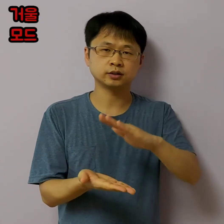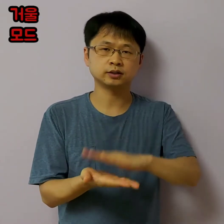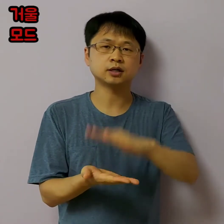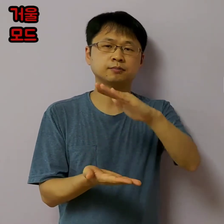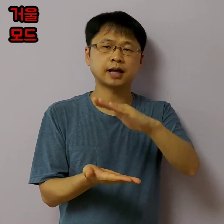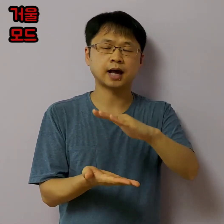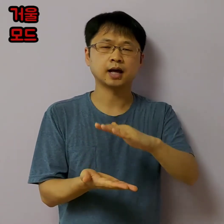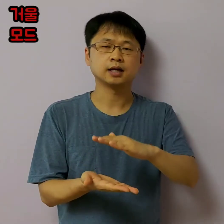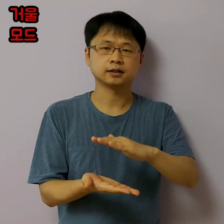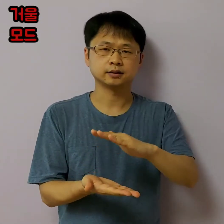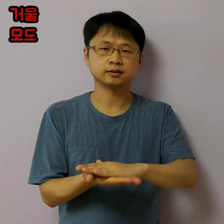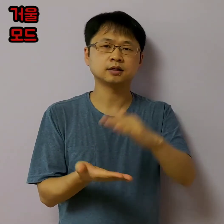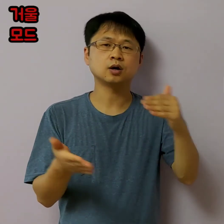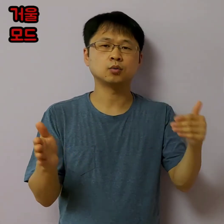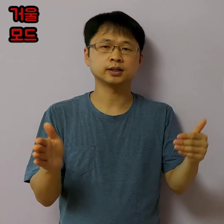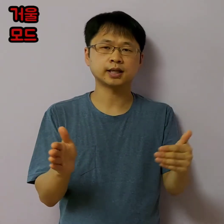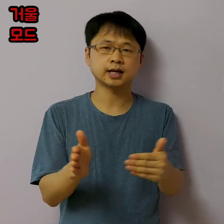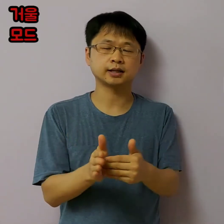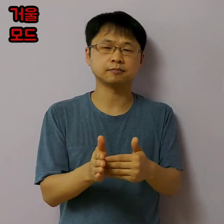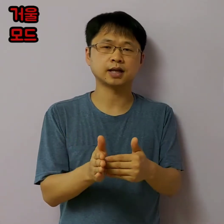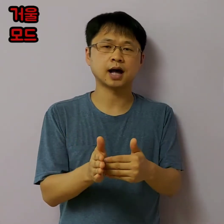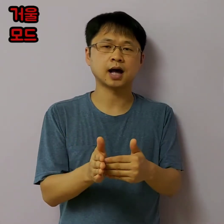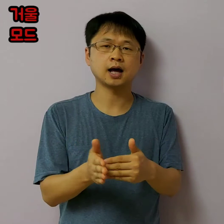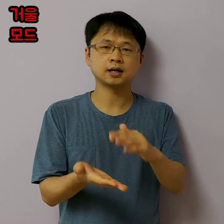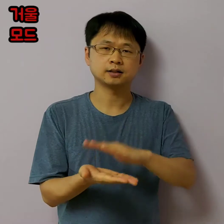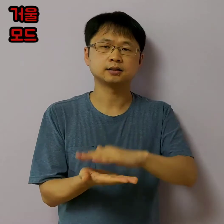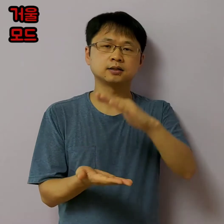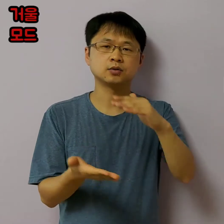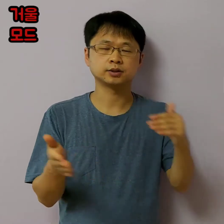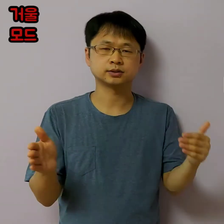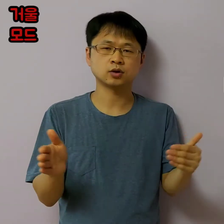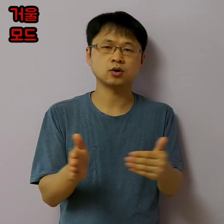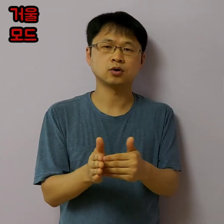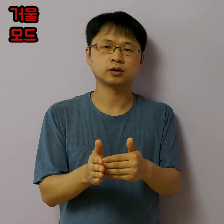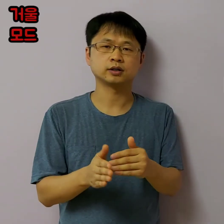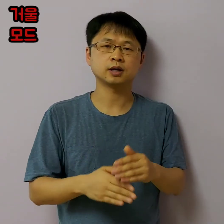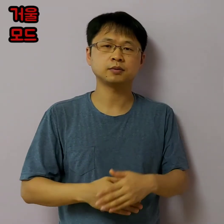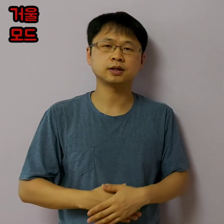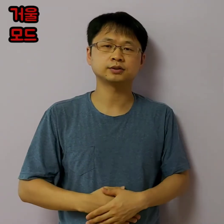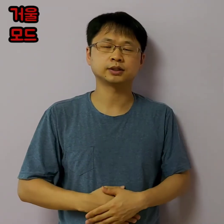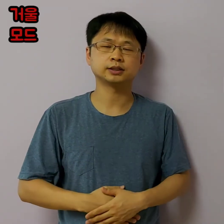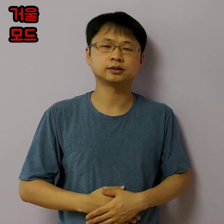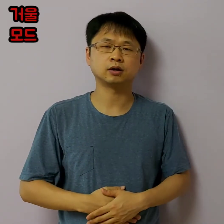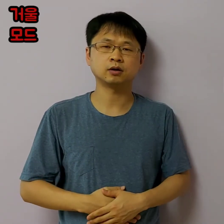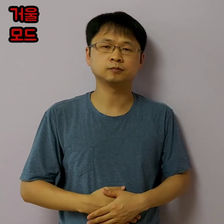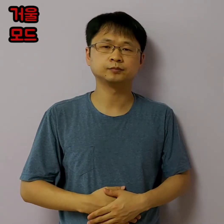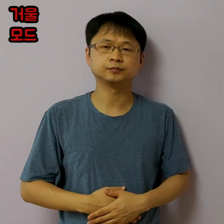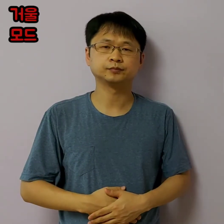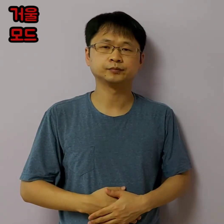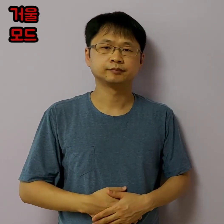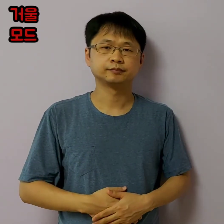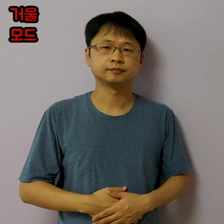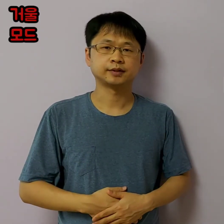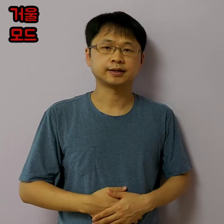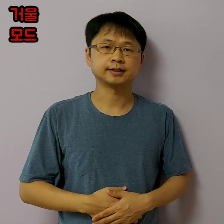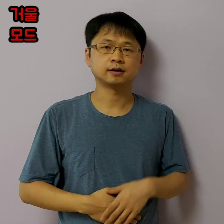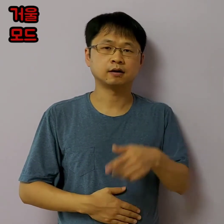이거는 뜨겁다, 이거는 뜨거웠다가 됩니다. 뜨거웠소 이렇게 표현할 수 있겠죠. 네,